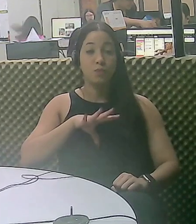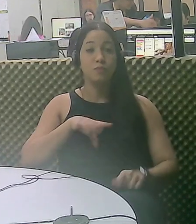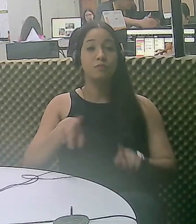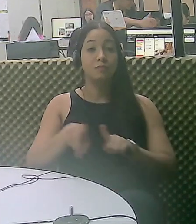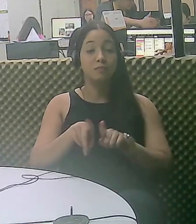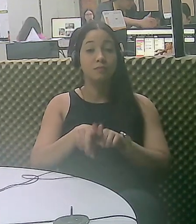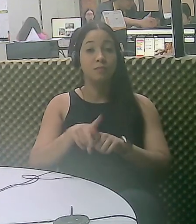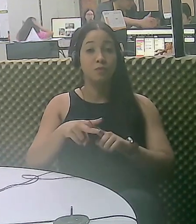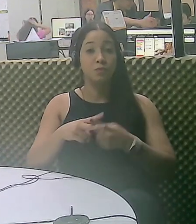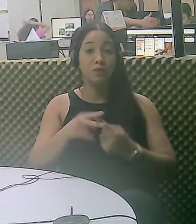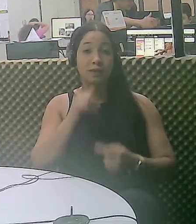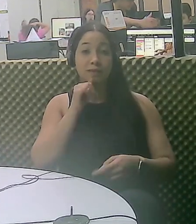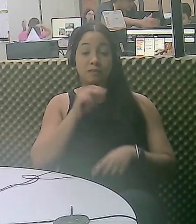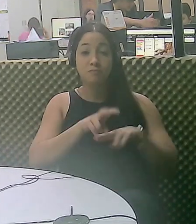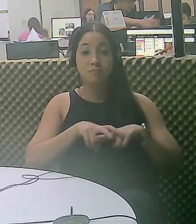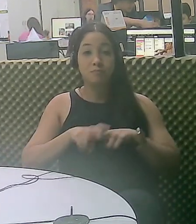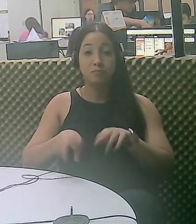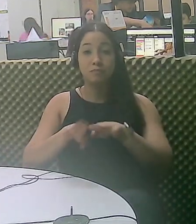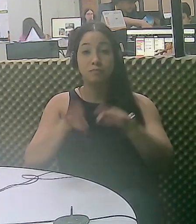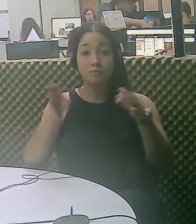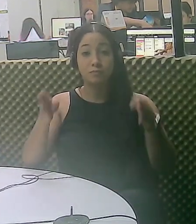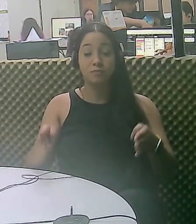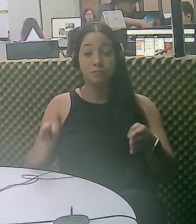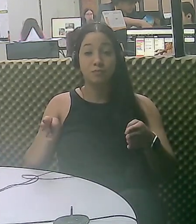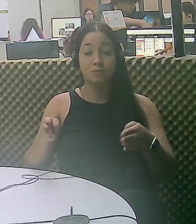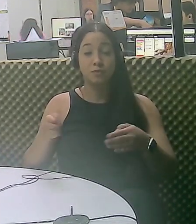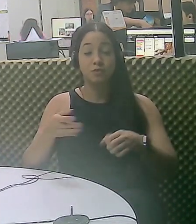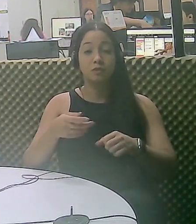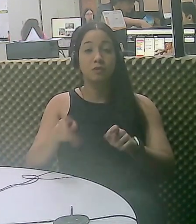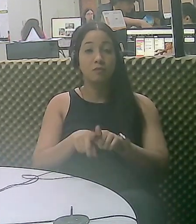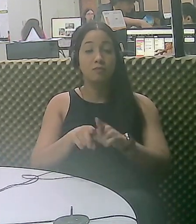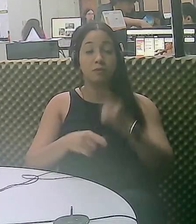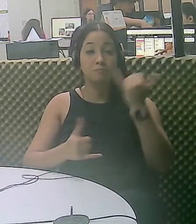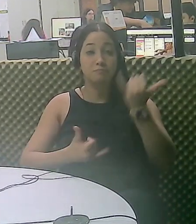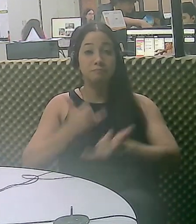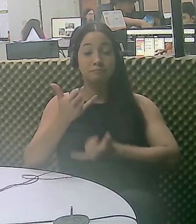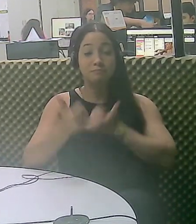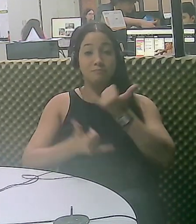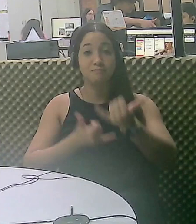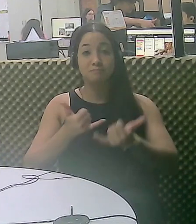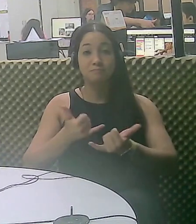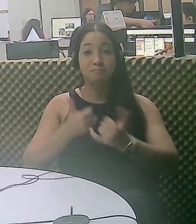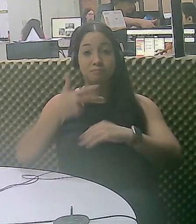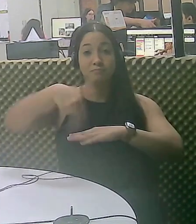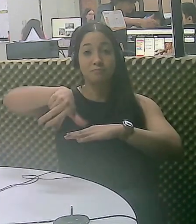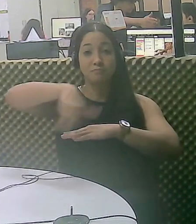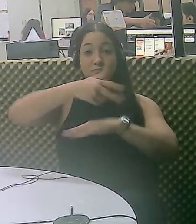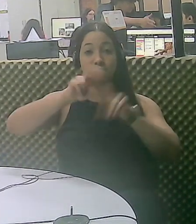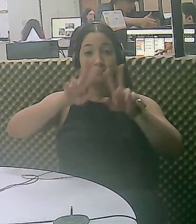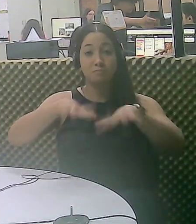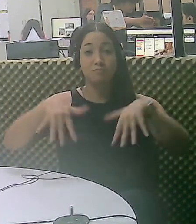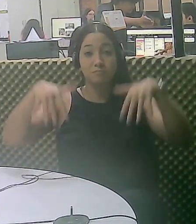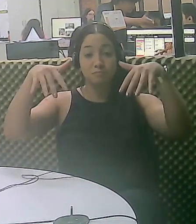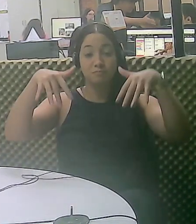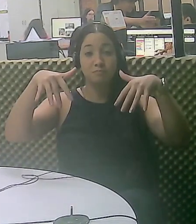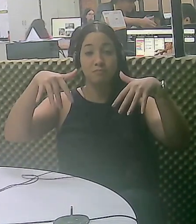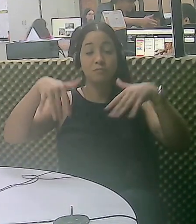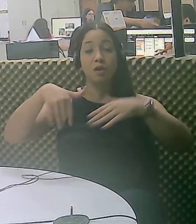também itens como bancos e mesas de concreto, parquinho infantil, palco e arquibancada,